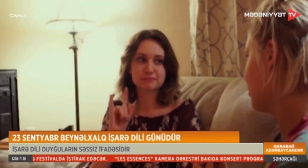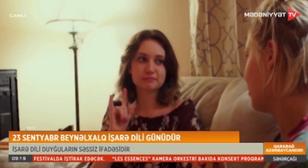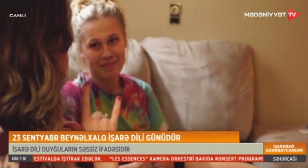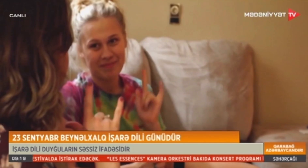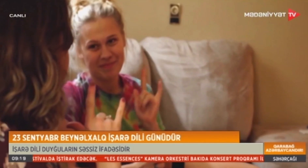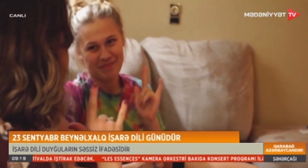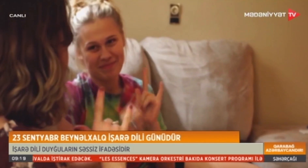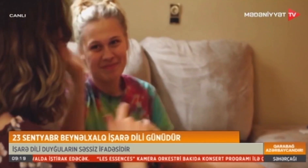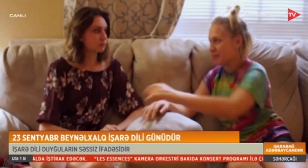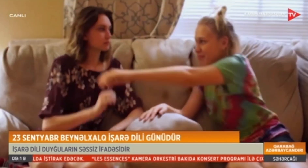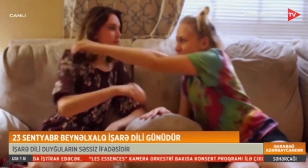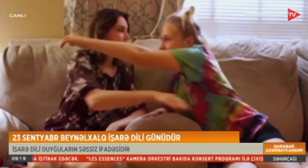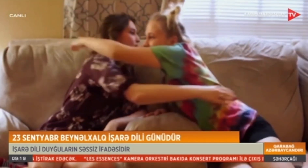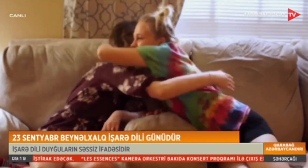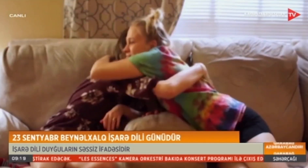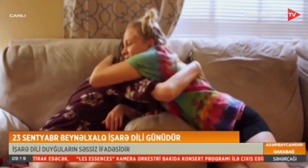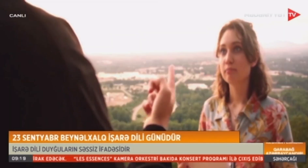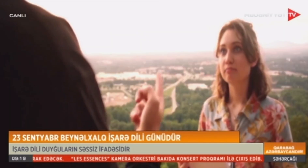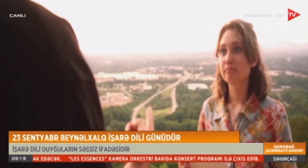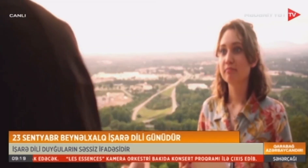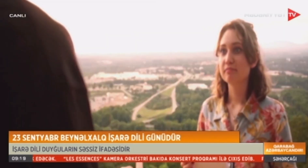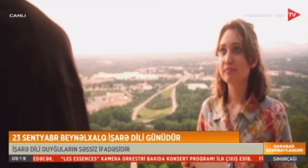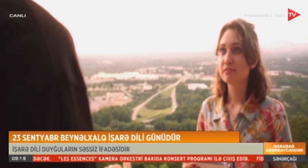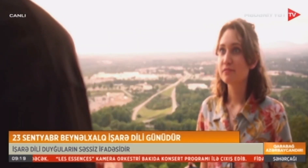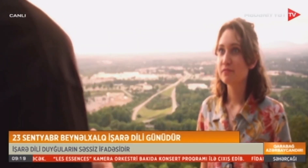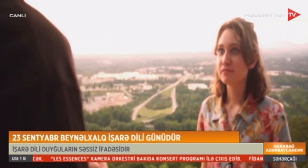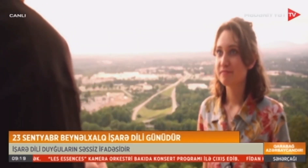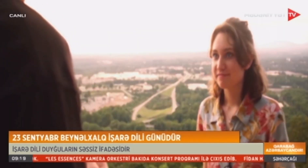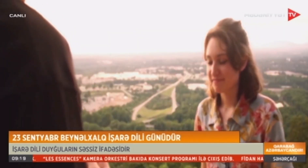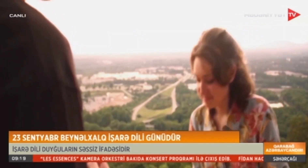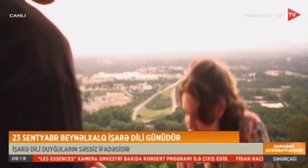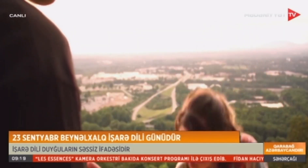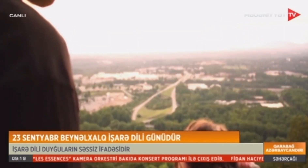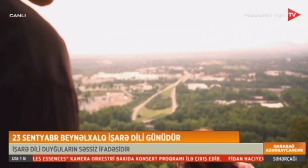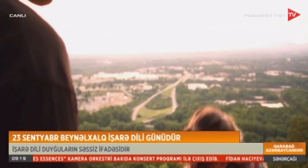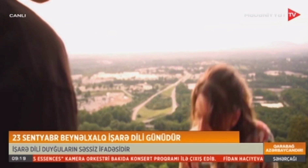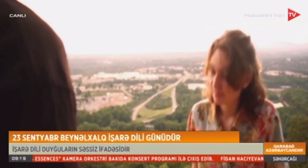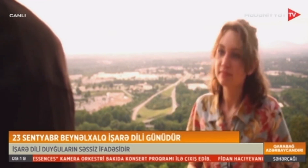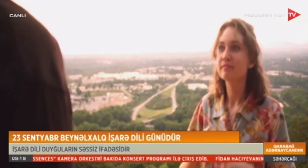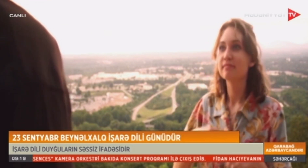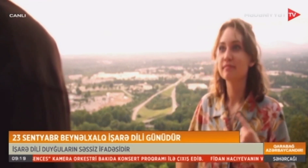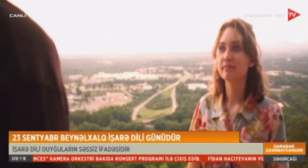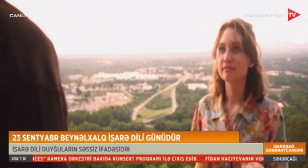deyim də, aralarında deməyir, özləri üçün onu mimikadan göstərirlər. Günuxan, məsələn, onlar oxuya bilməsə də belə, amma